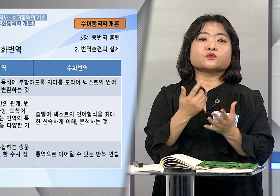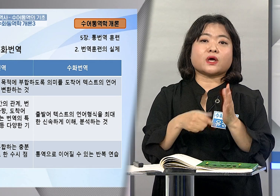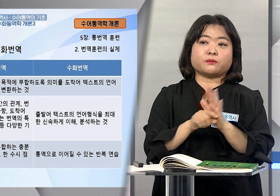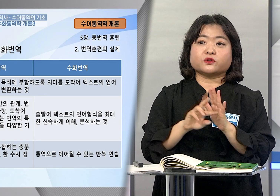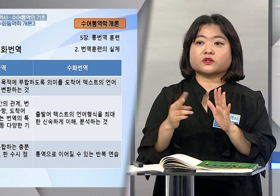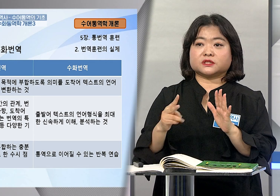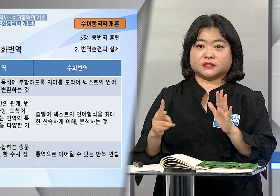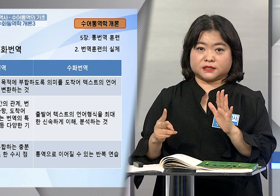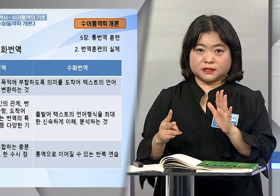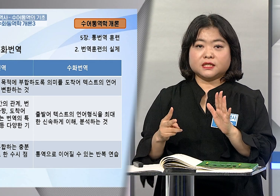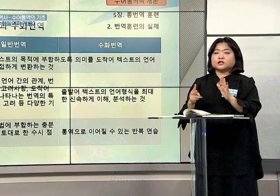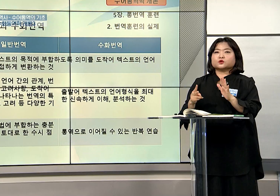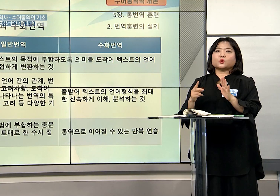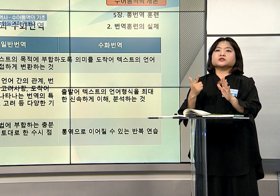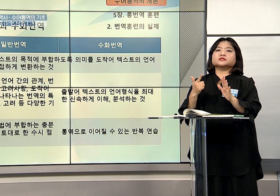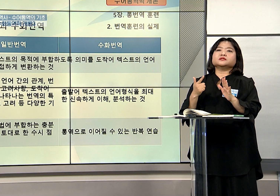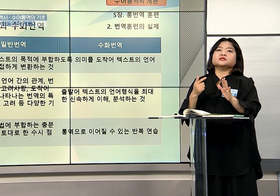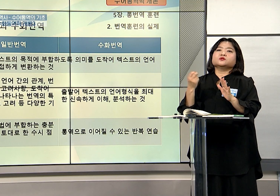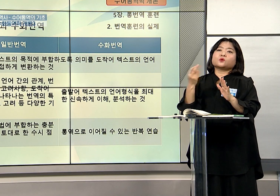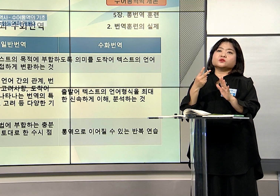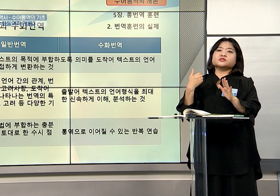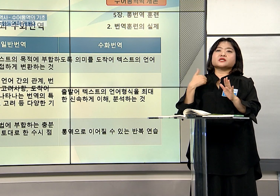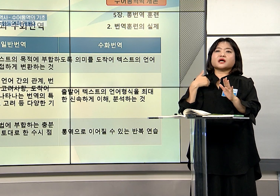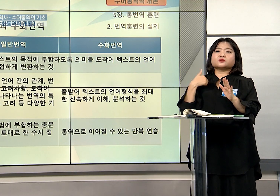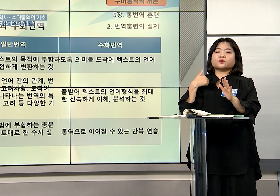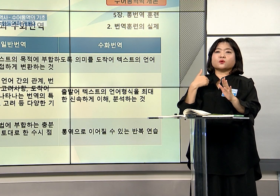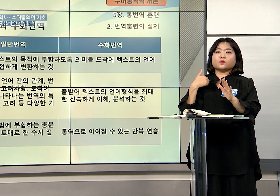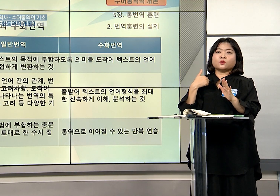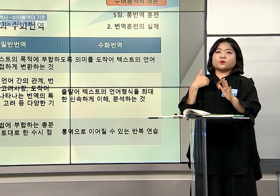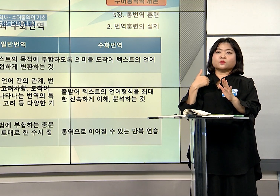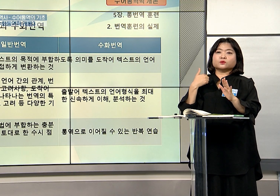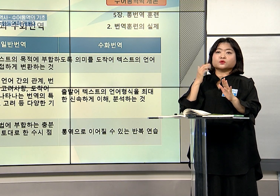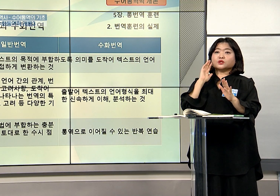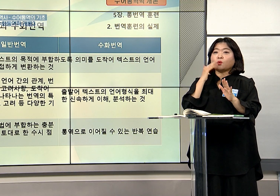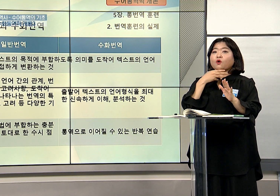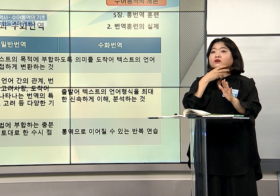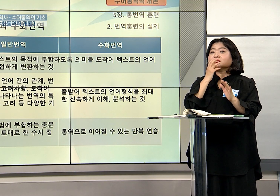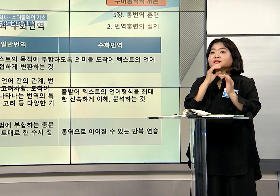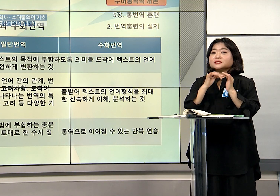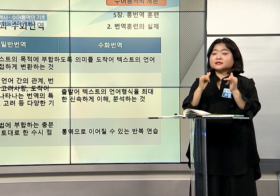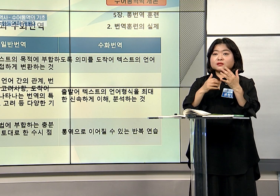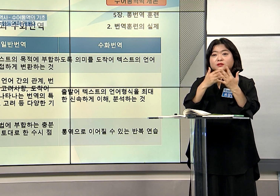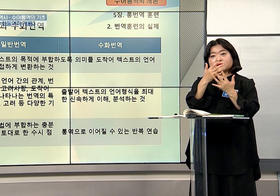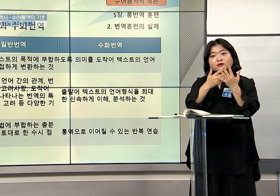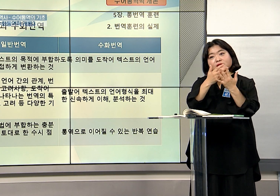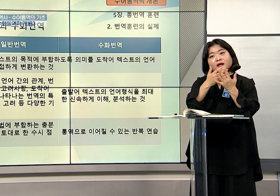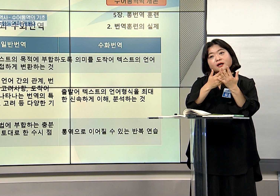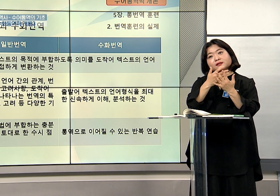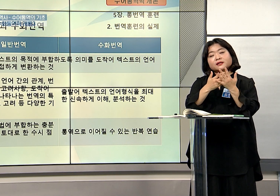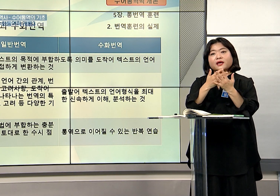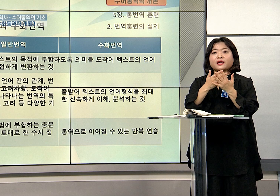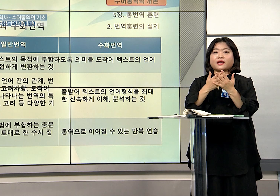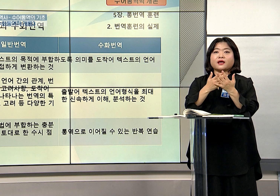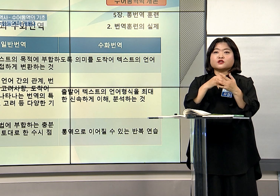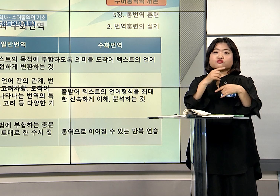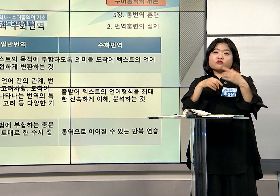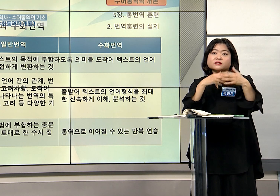위한 번역들 또는 제가 또 우리 농어르신 영상의